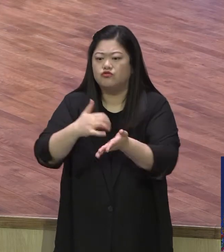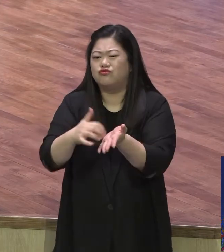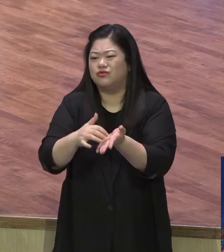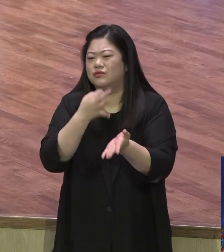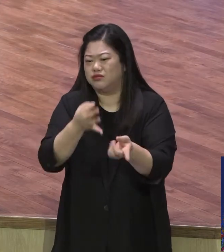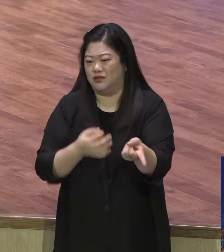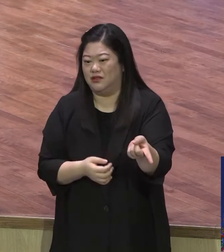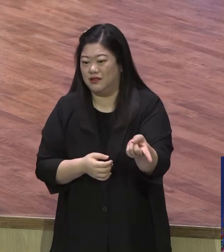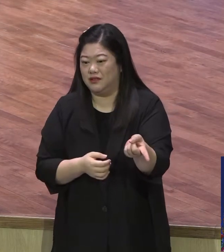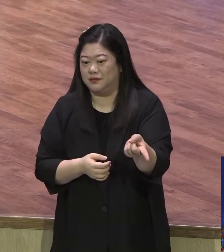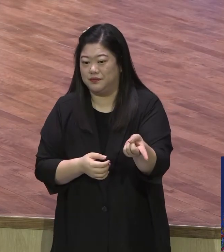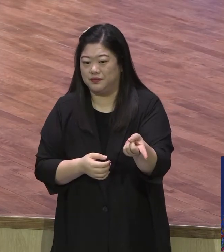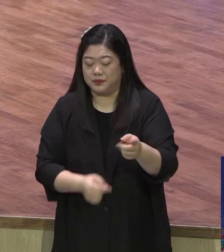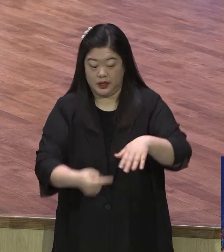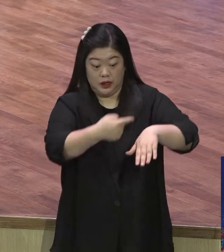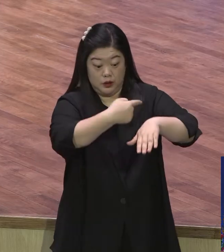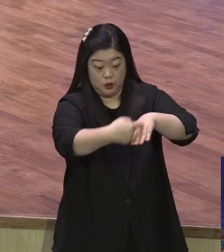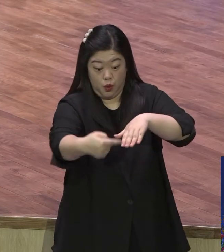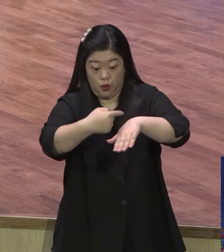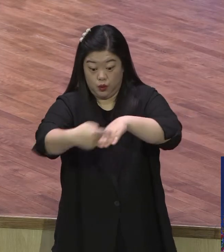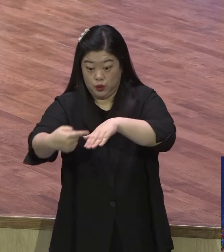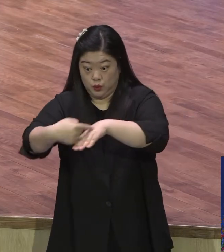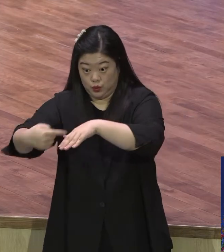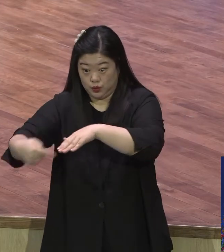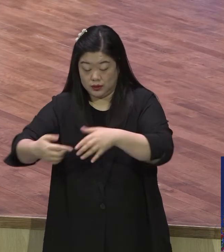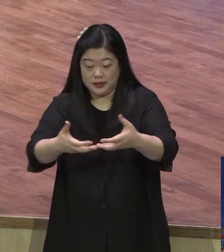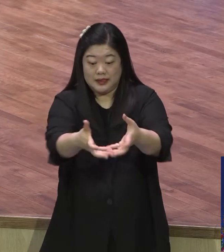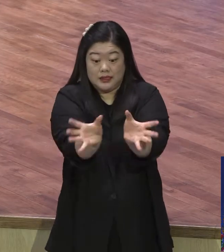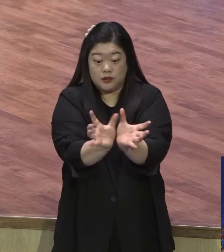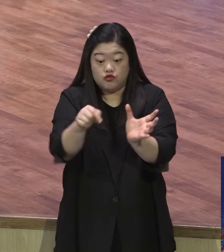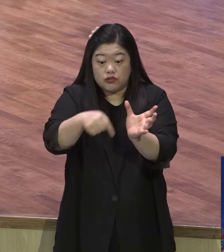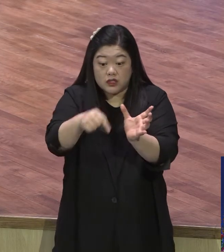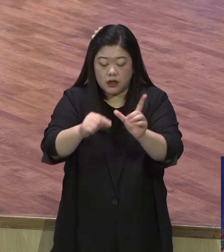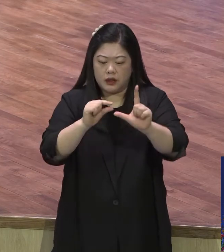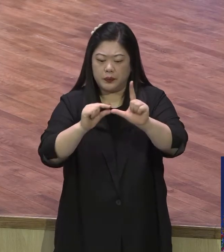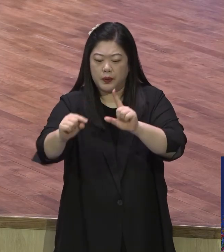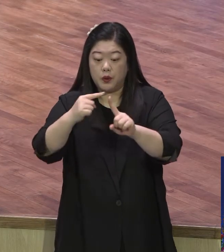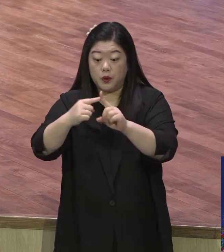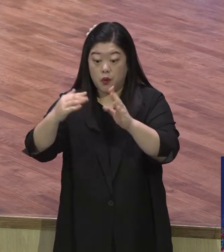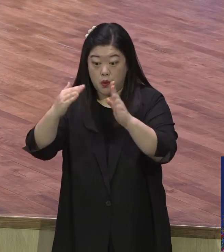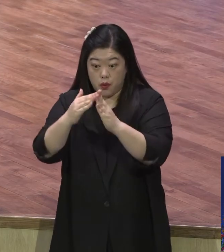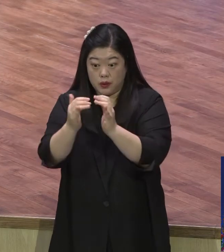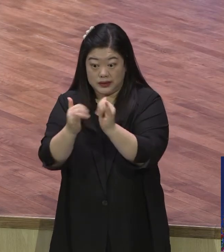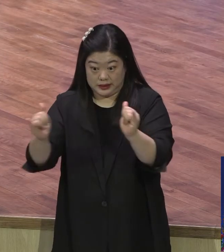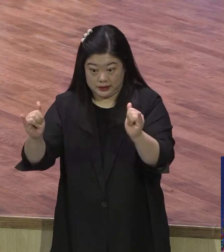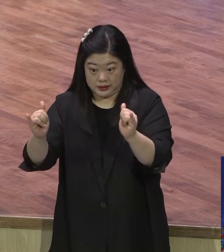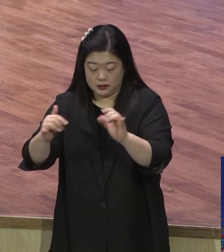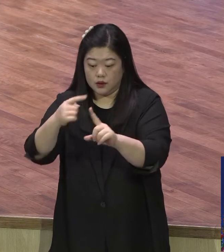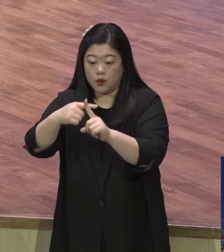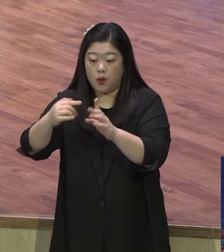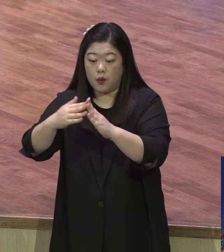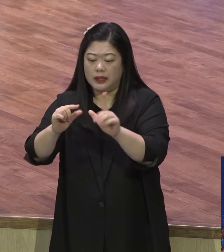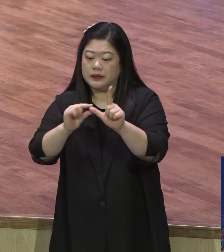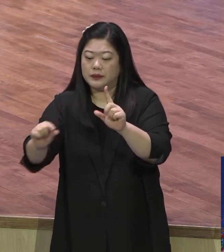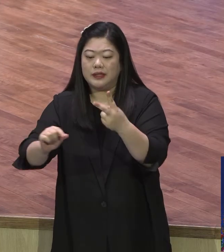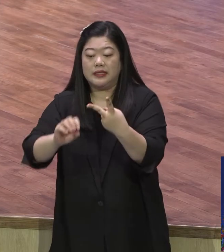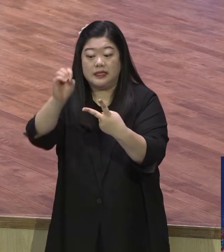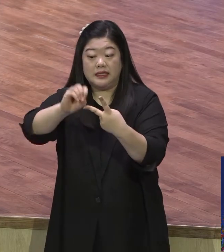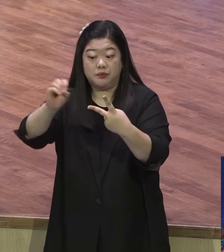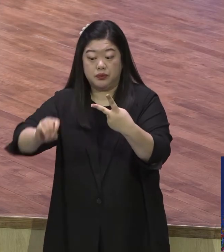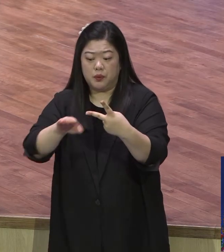종족당 교인이 2% 이하를 말합니다. 100명 중에 2명 이하를 미전도